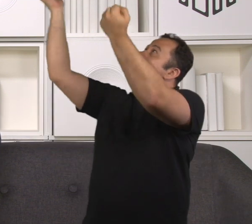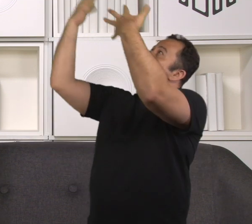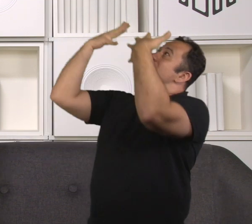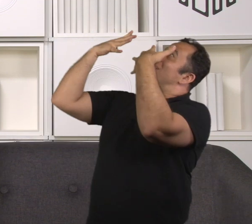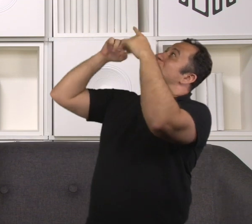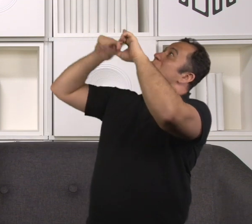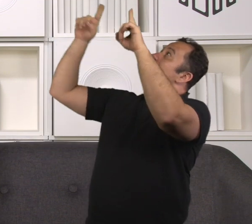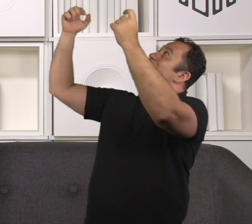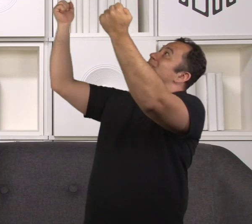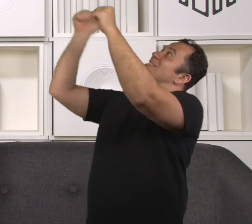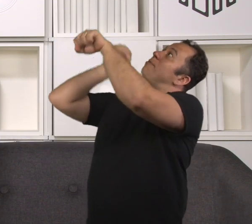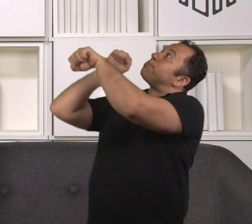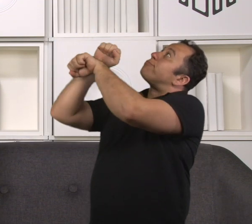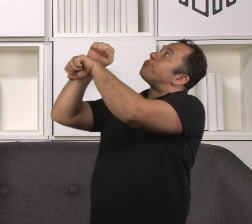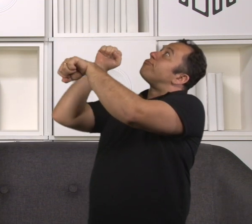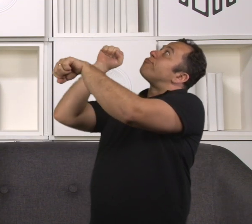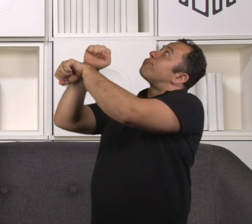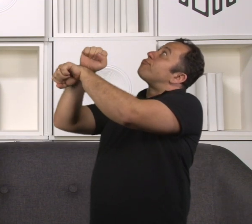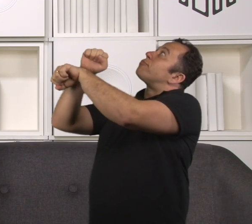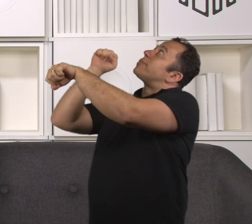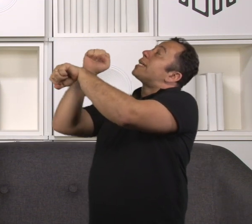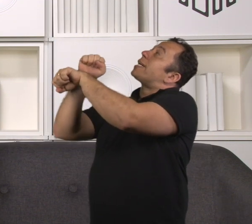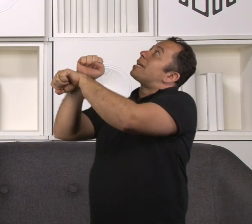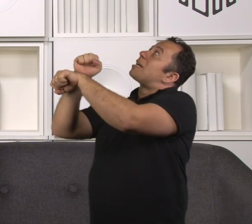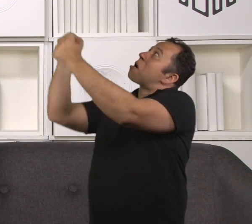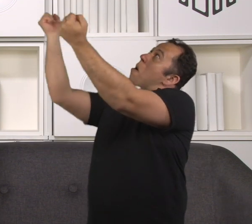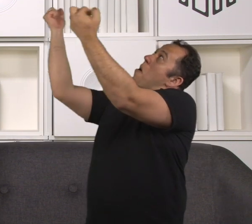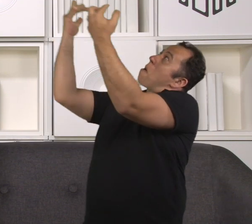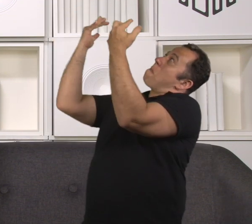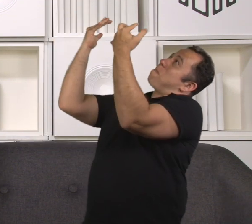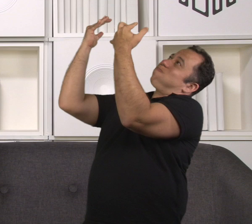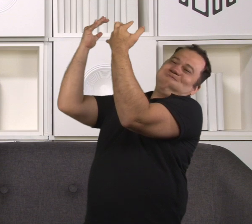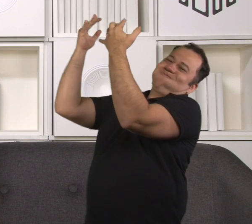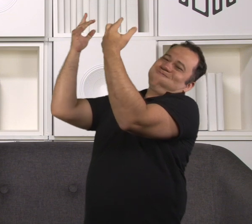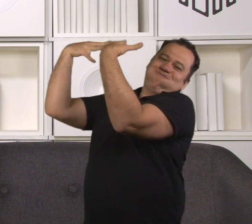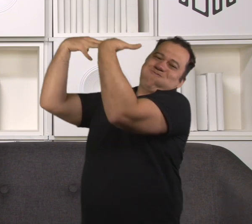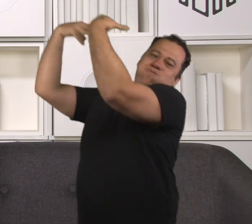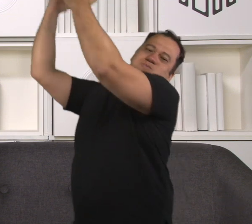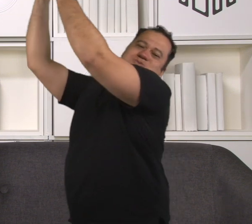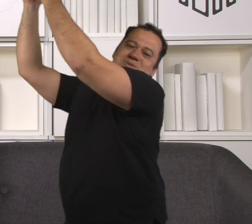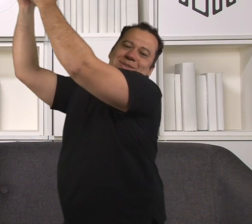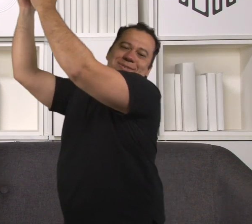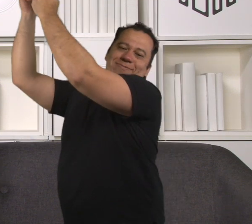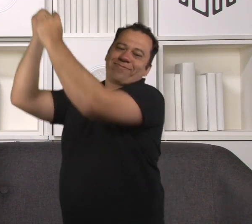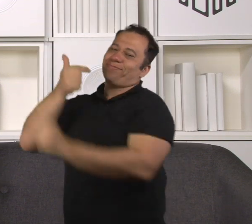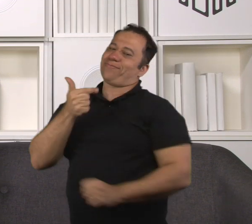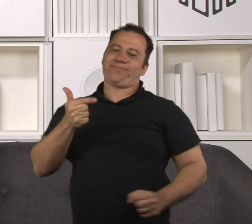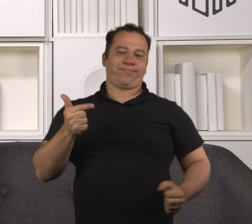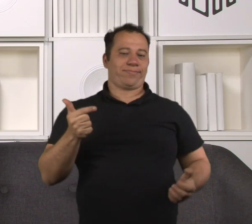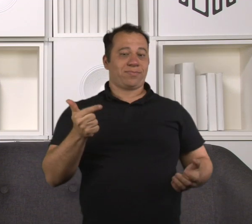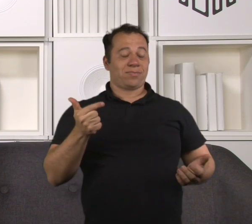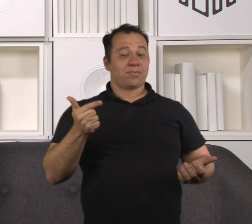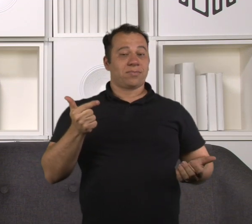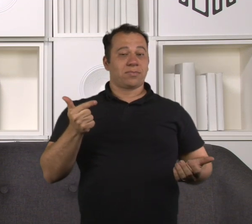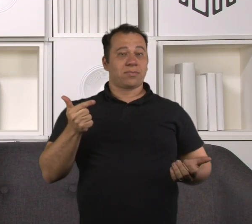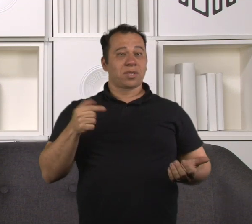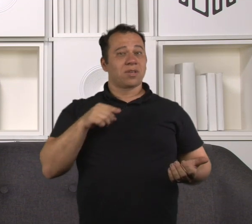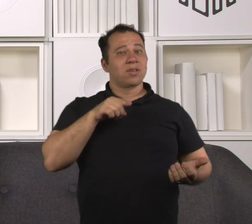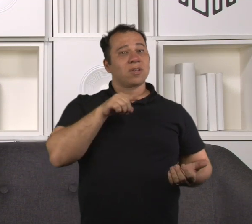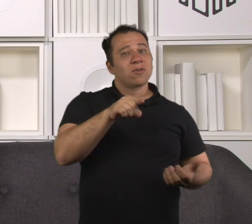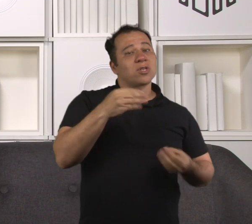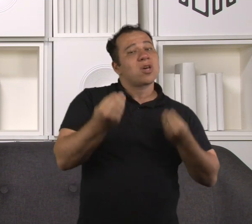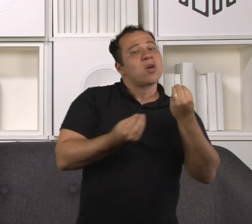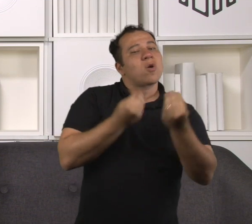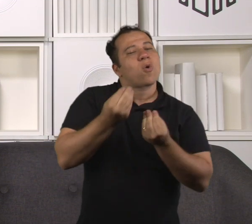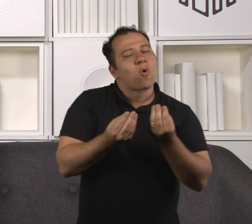a você, você já viveu alguma coisa assim? Como é que isso afetou a sua fé, o seu relacionamento com Deus e a